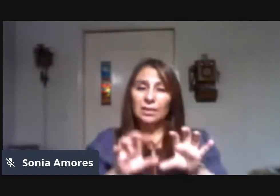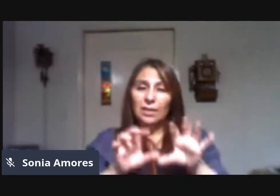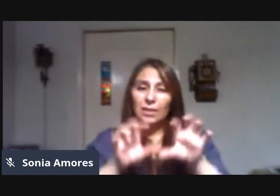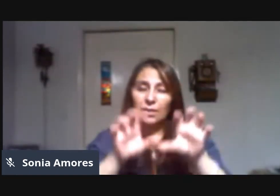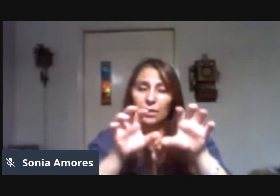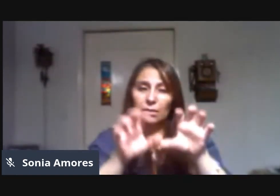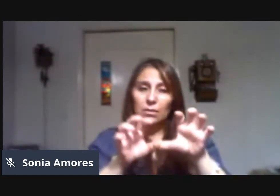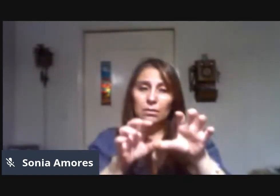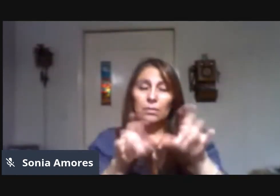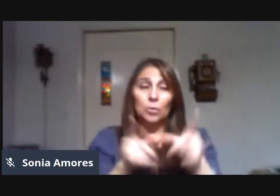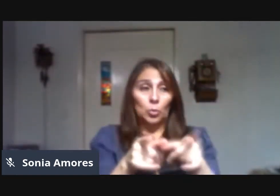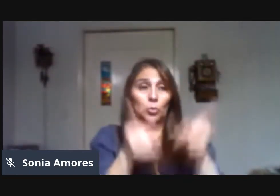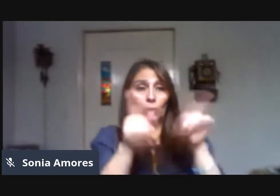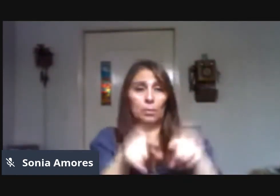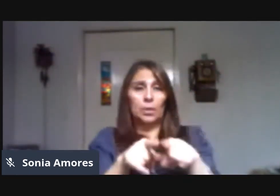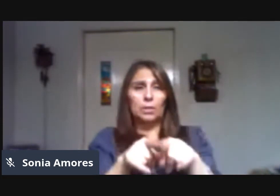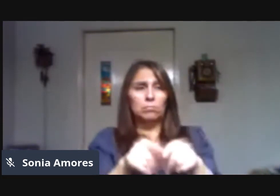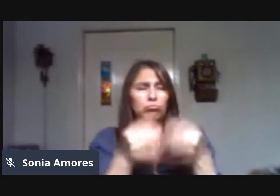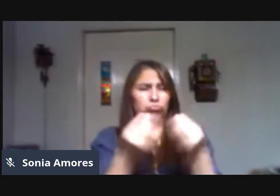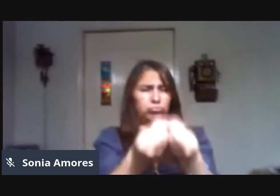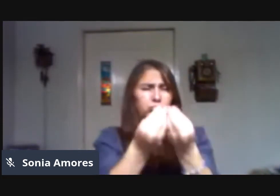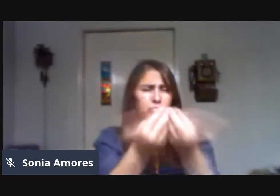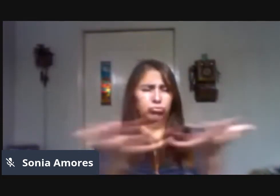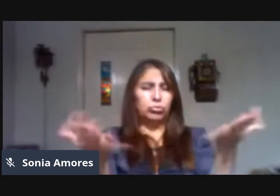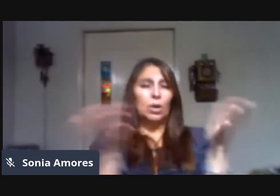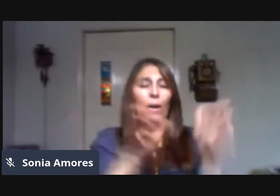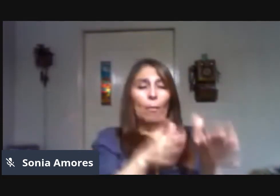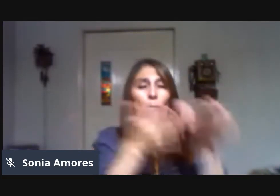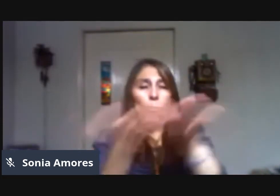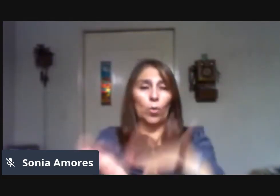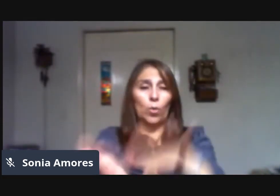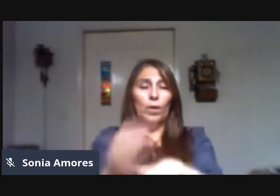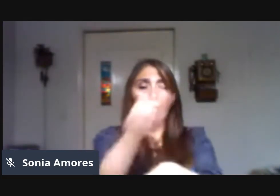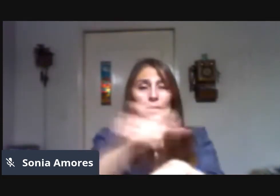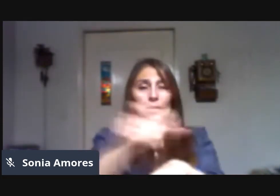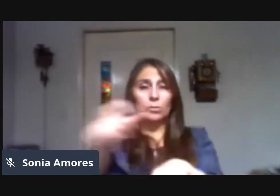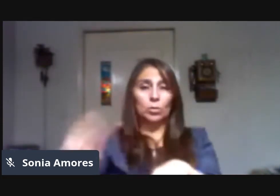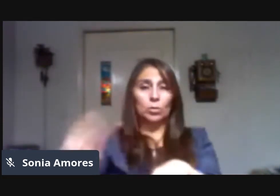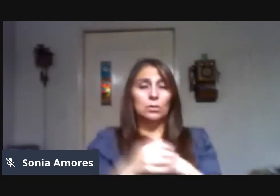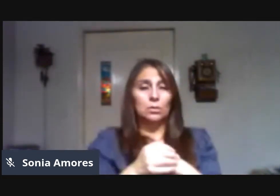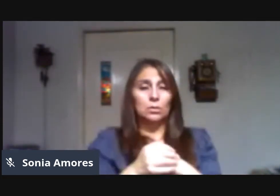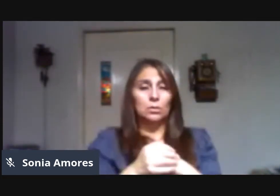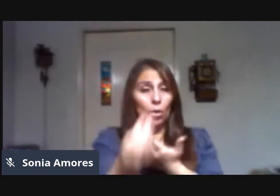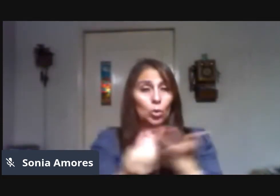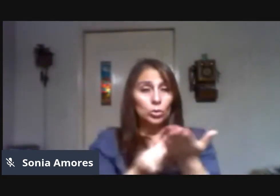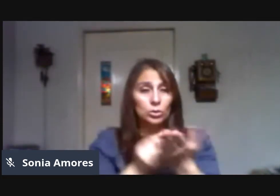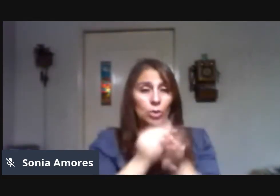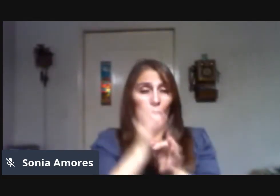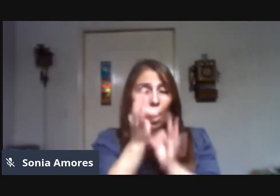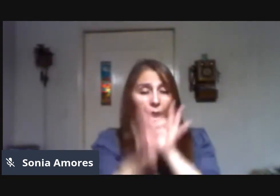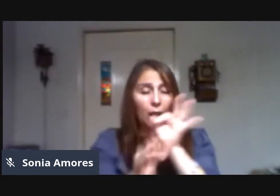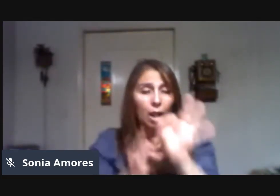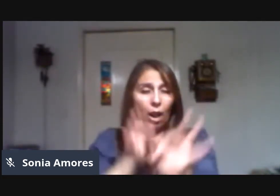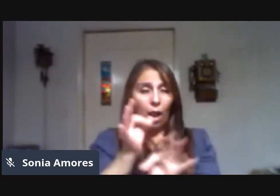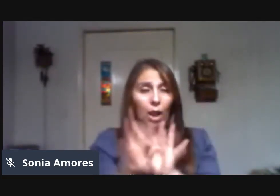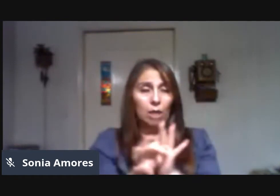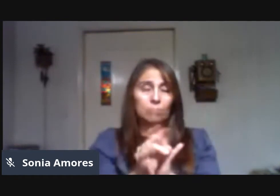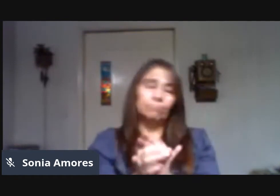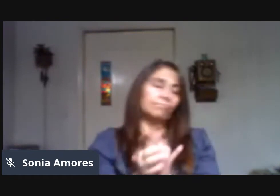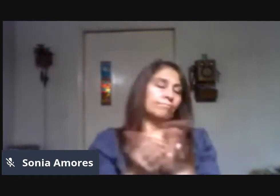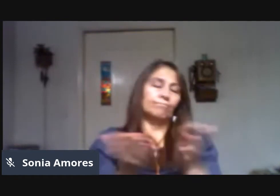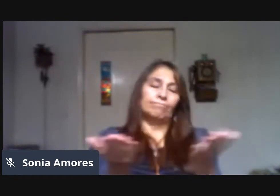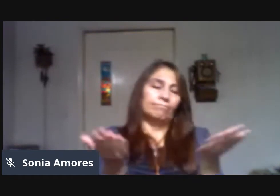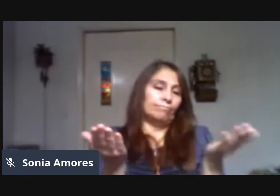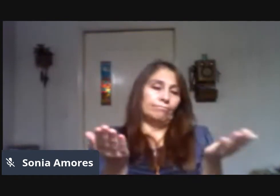matan a millares de personas, y su condición, digamos, no ha sido también tratada en el nivel que